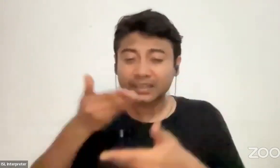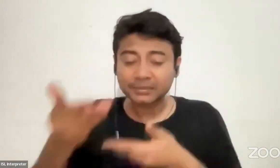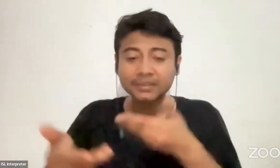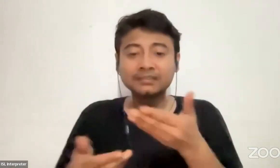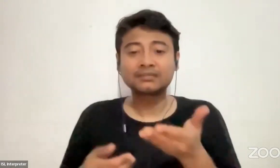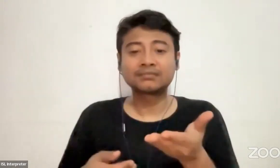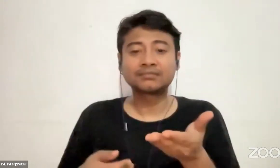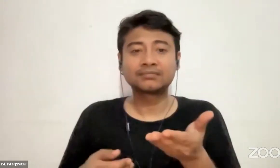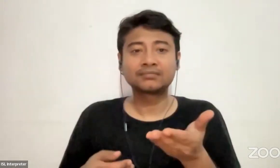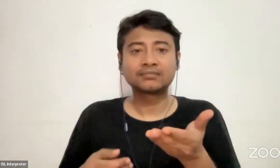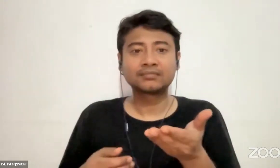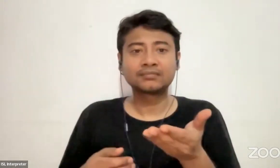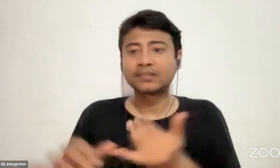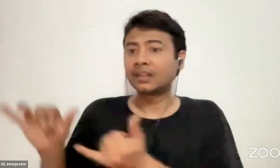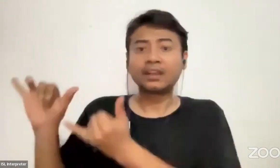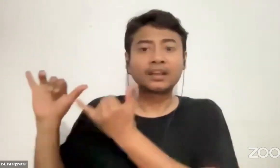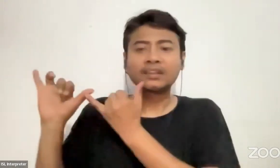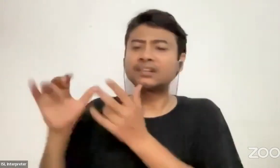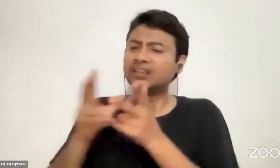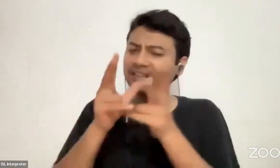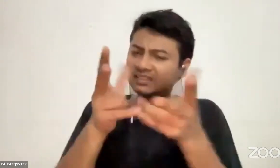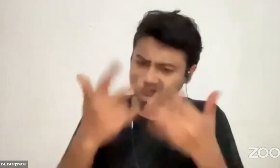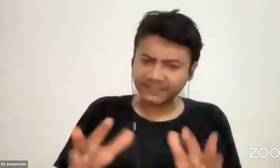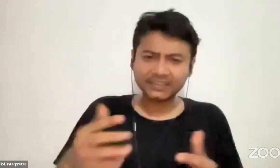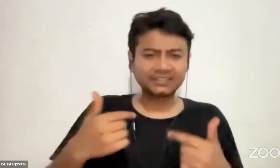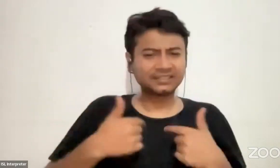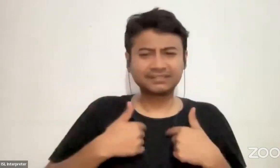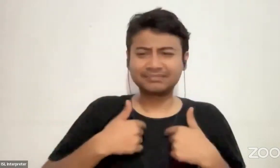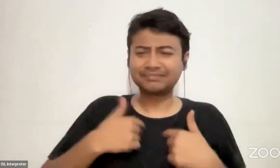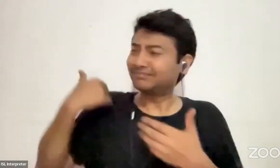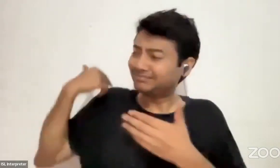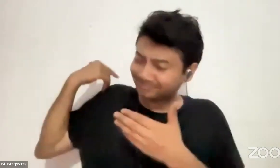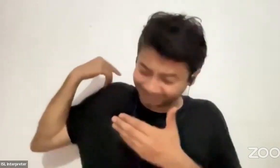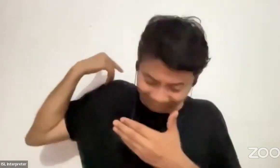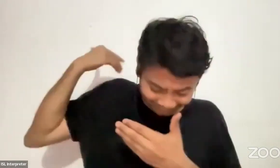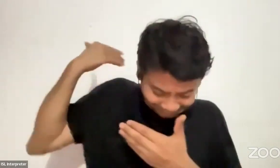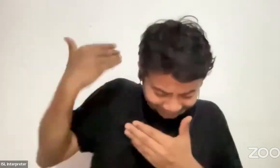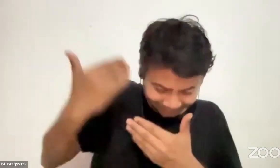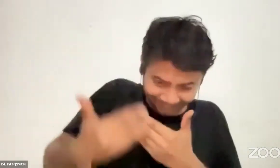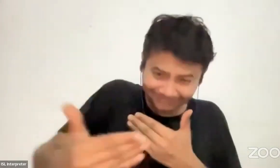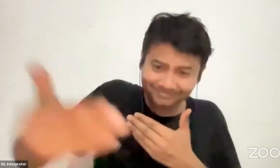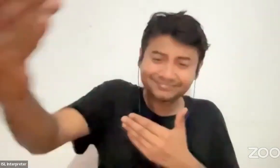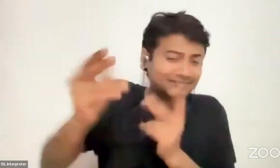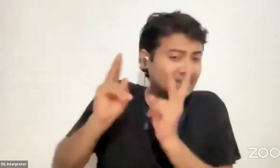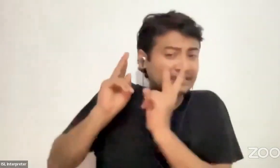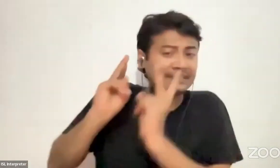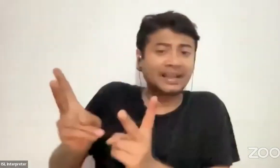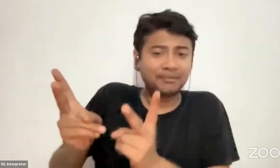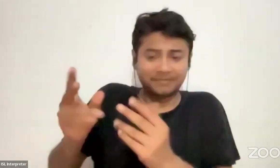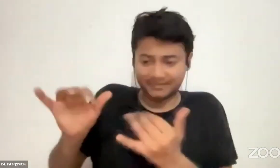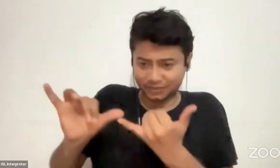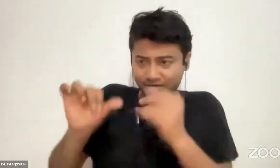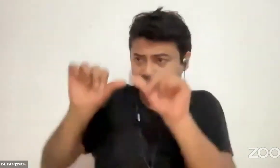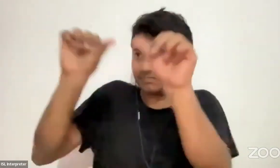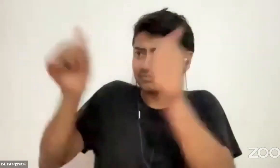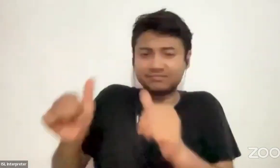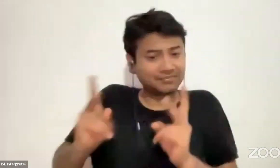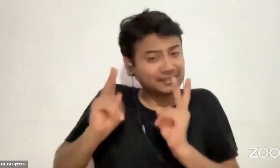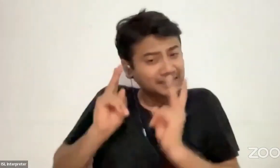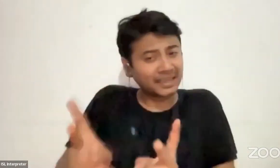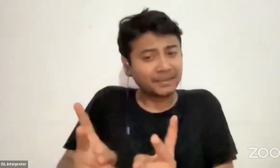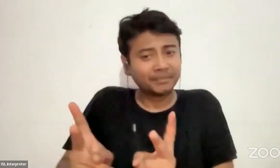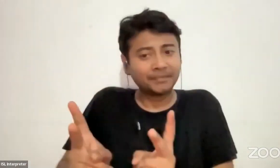है, मैं अविनाशी हूं, मेरा कभी अंत नहीं हो सकता, मैं सर्वोच्च हूं, मैं सुप्रीम हूं। फिर भी लोग क्या कहते हैं, नहीं,